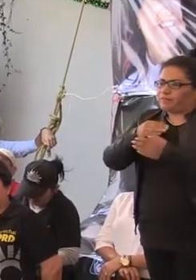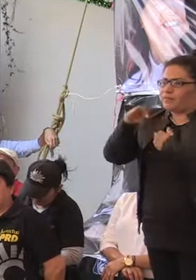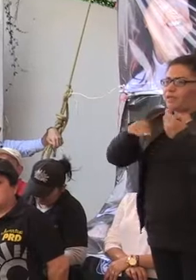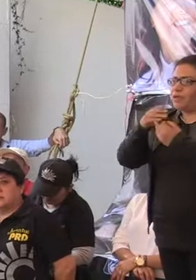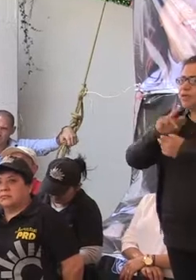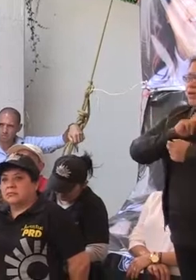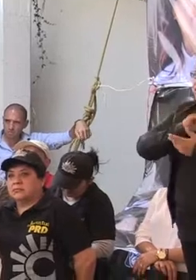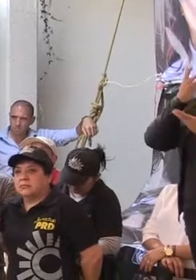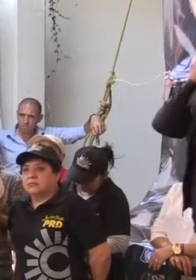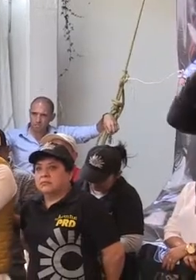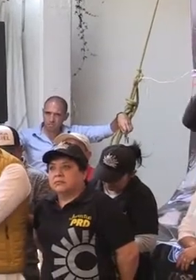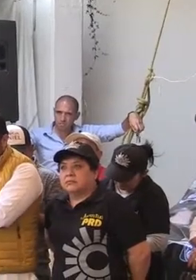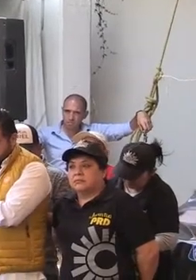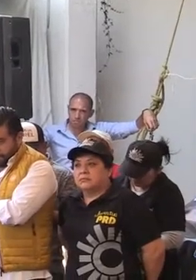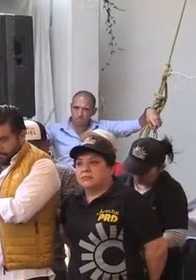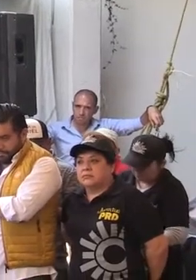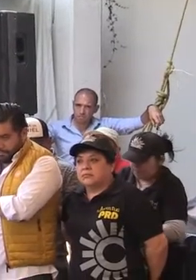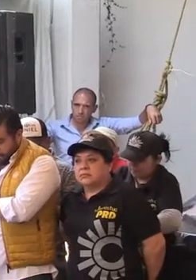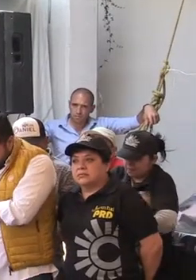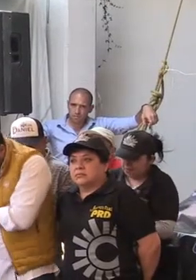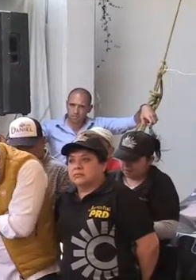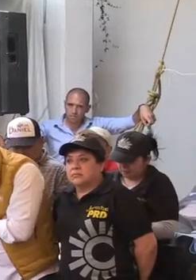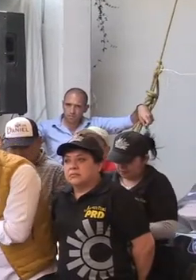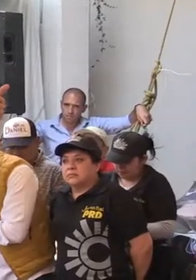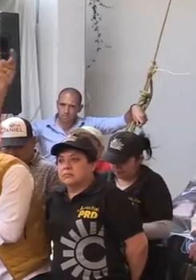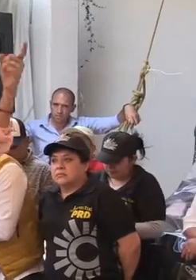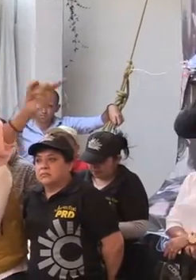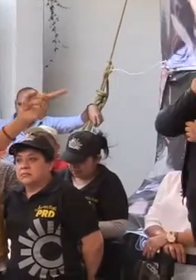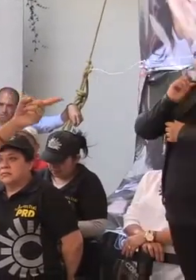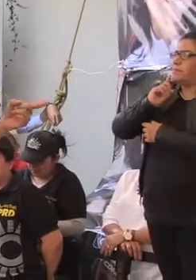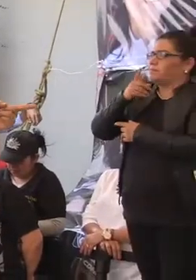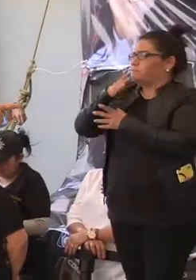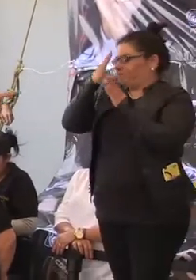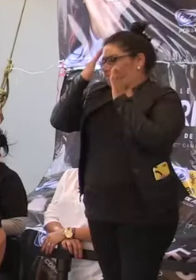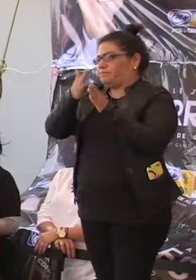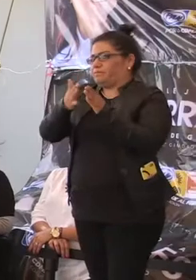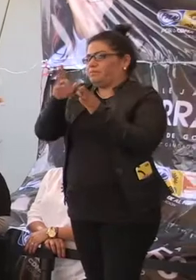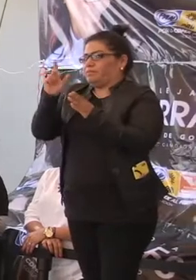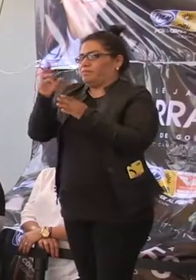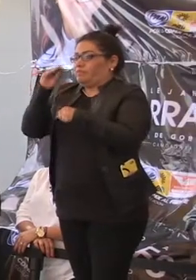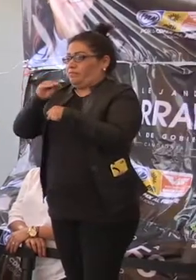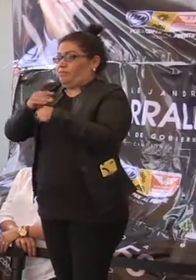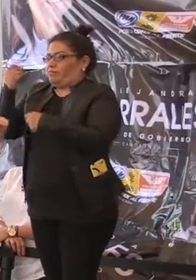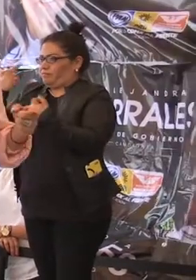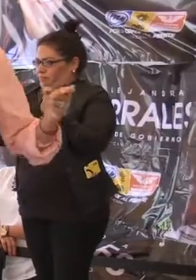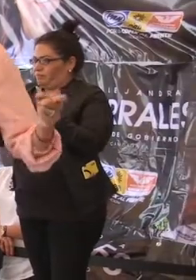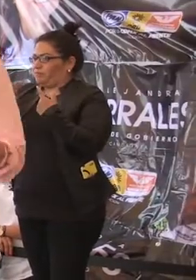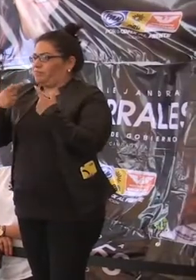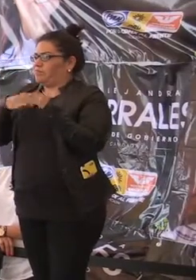lo que uno desea sí se puede alcanzar. Yo soy una mujer determinada. Cuando me propongo